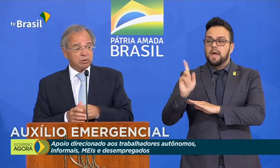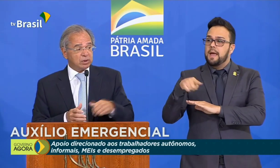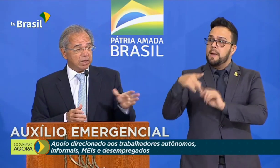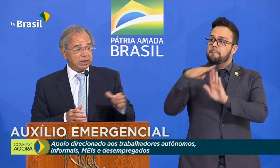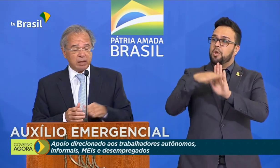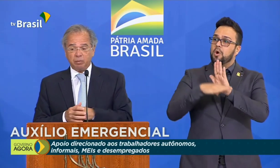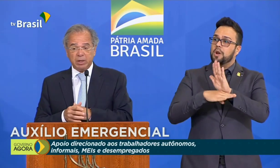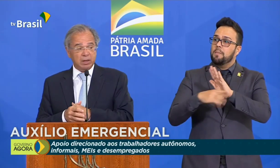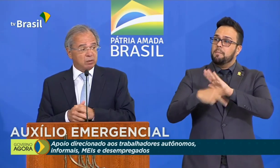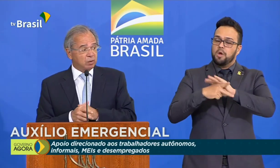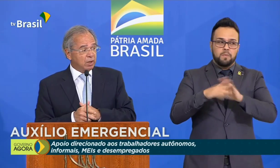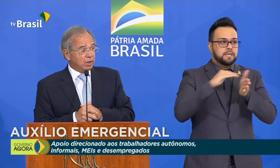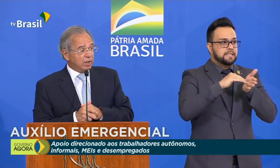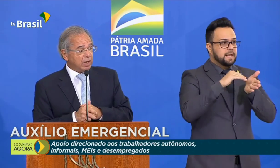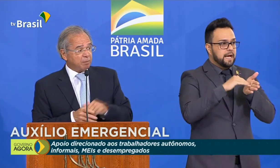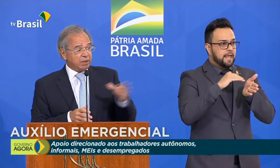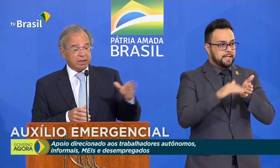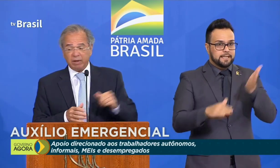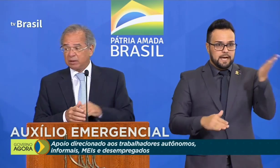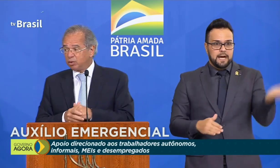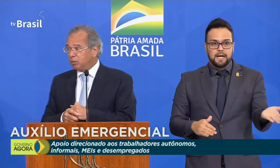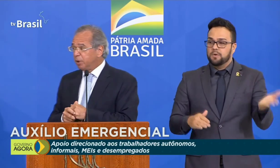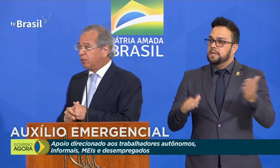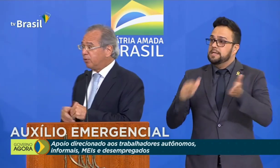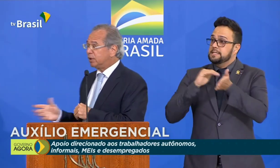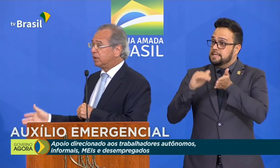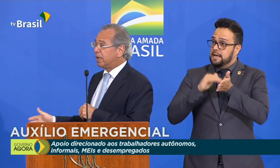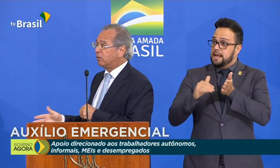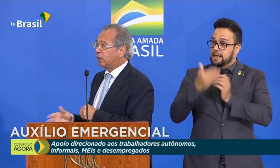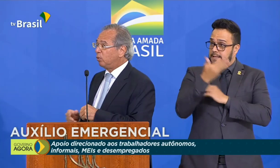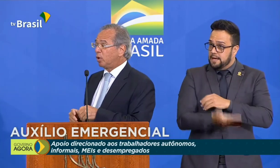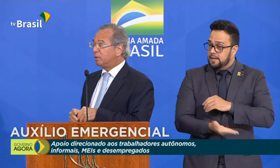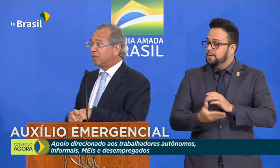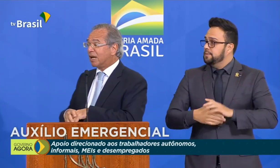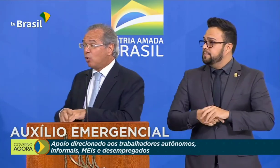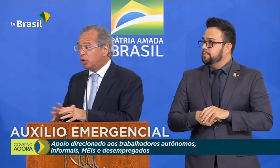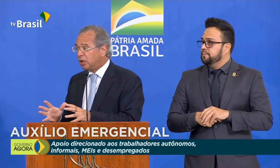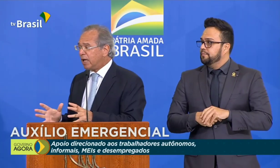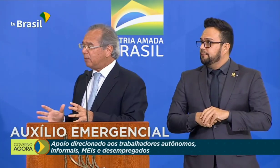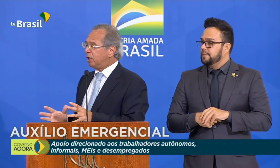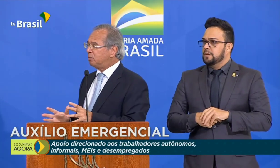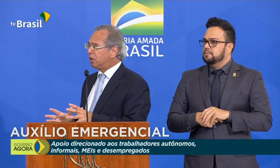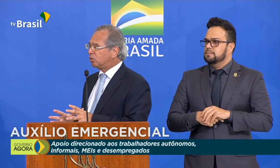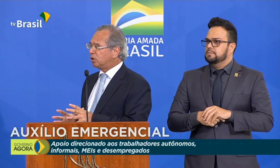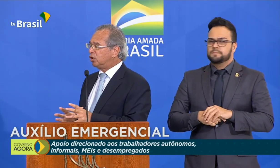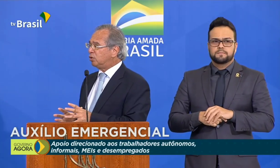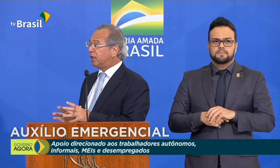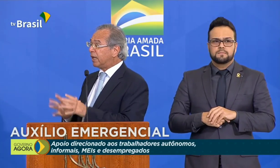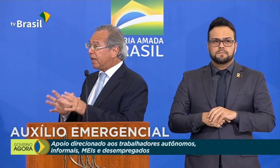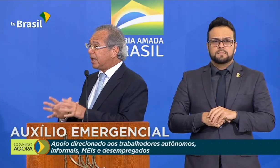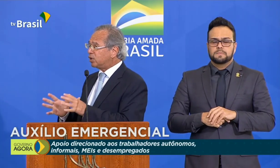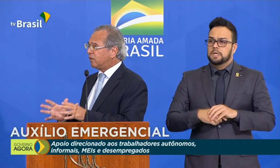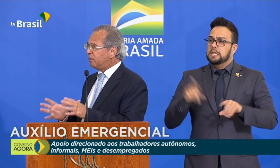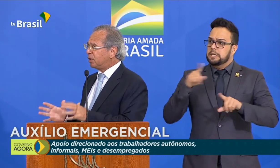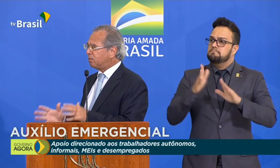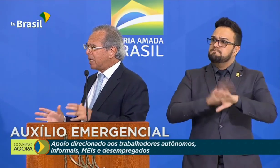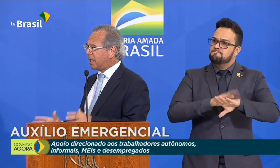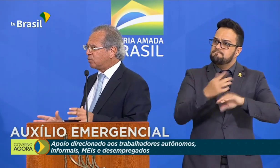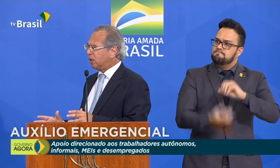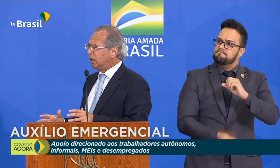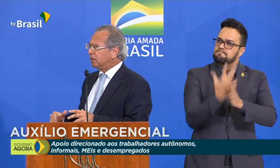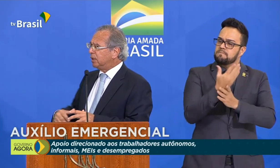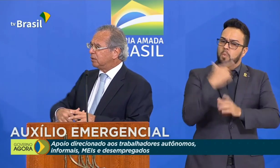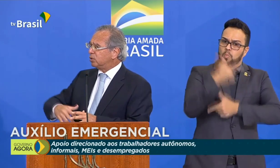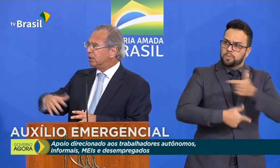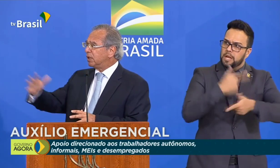do nosso secretário Bianco, que é a preservação de emprego. Foi citado aqui, um programa extraordinariamente bem sucedido e relativamente